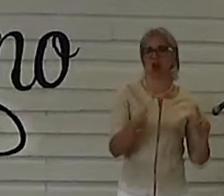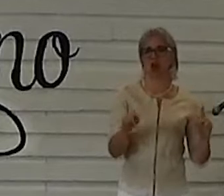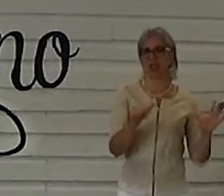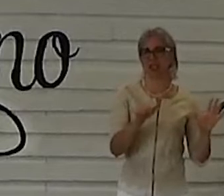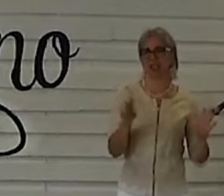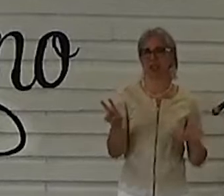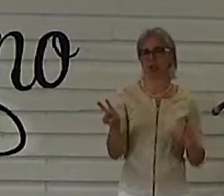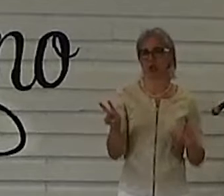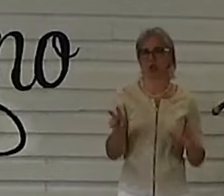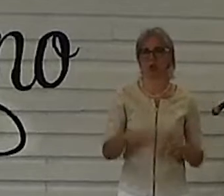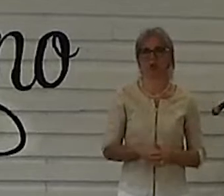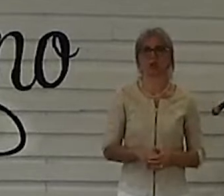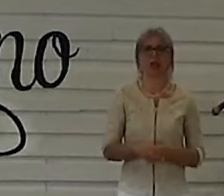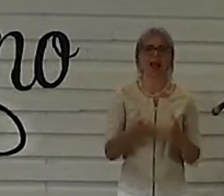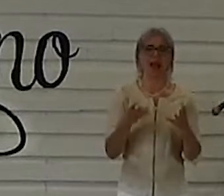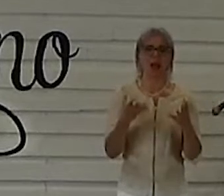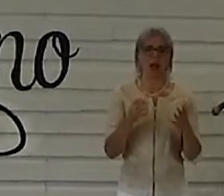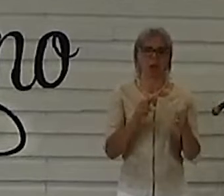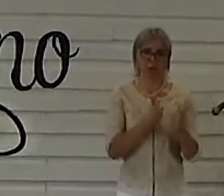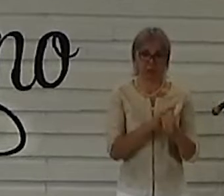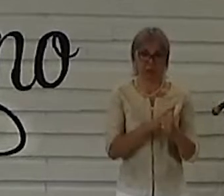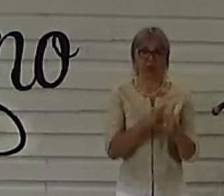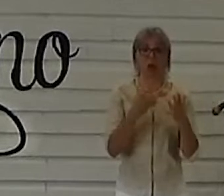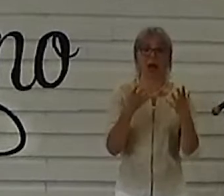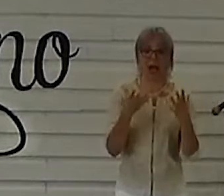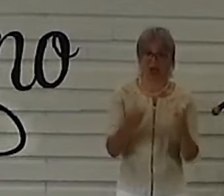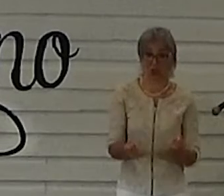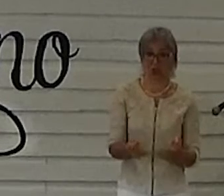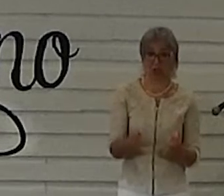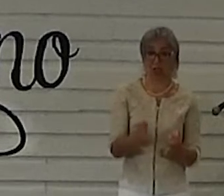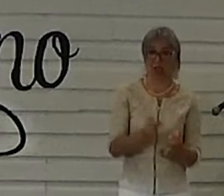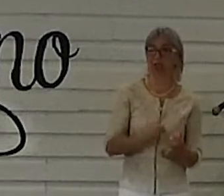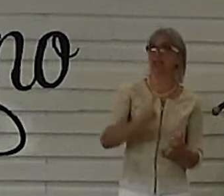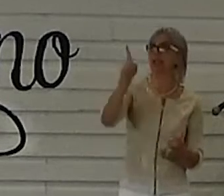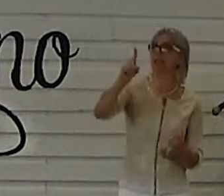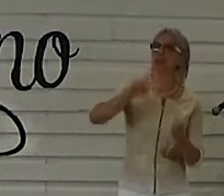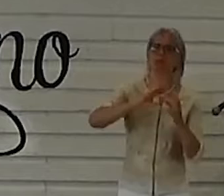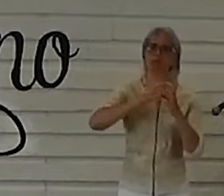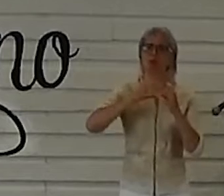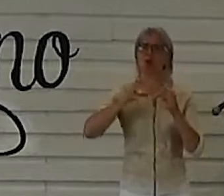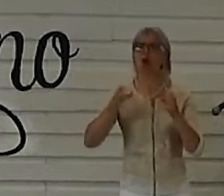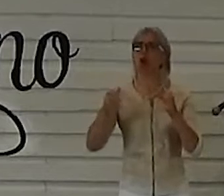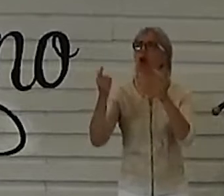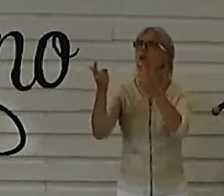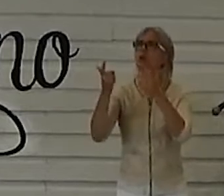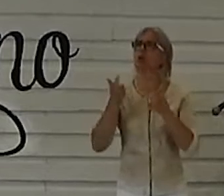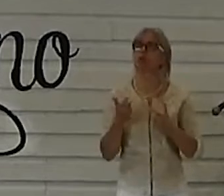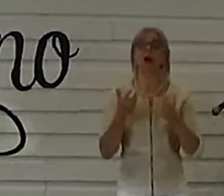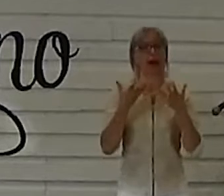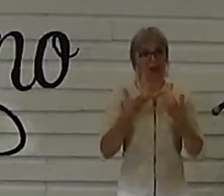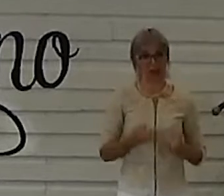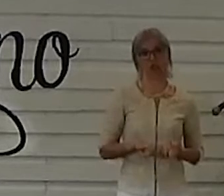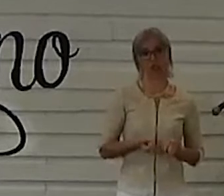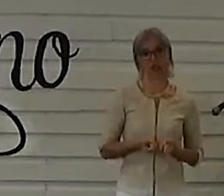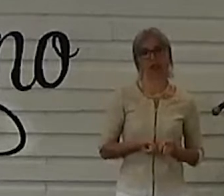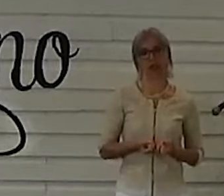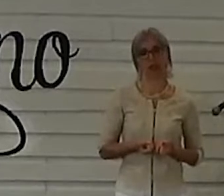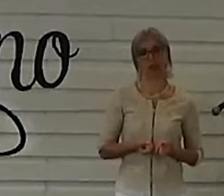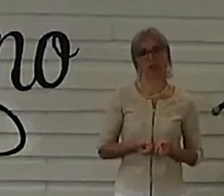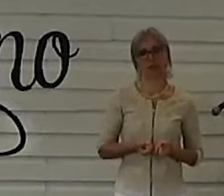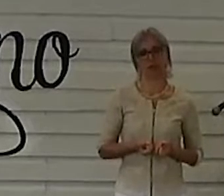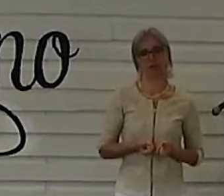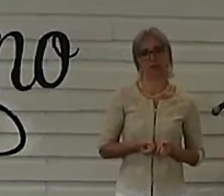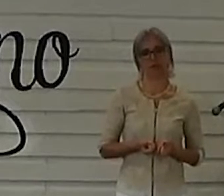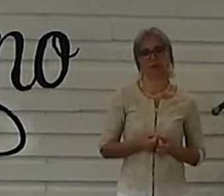Accettazione, cioè accettare le cose che vengono da parte di Dio. Galati capitolo 2,